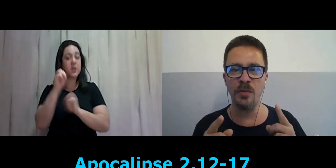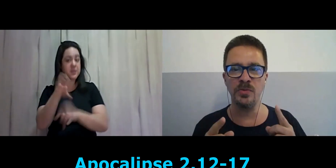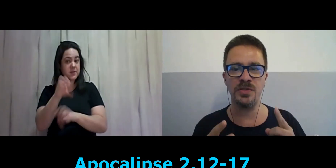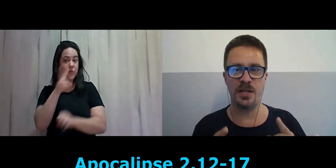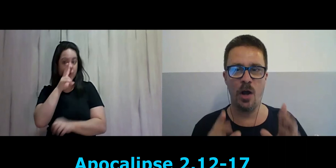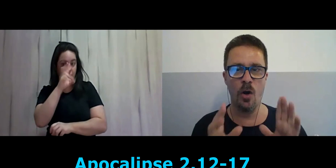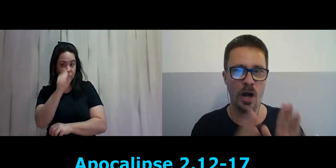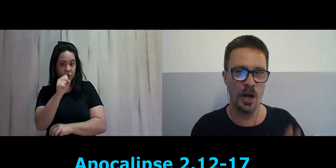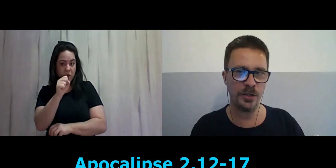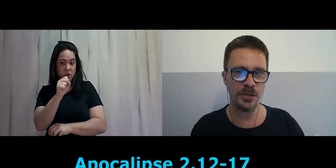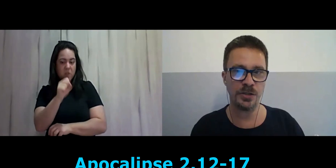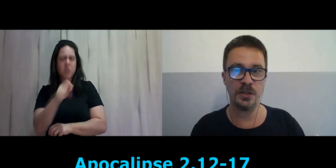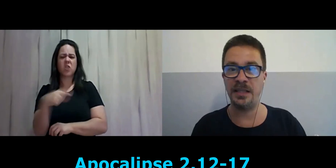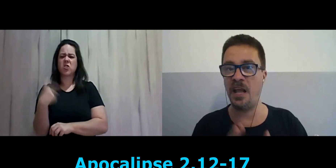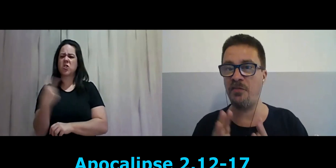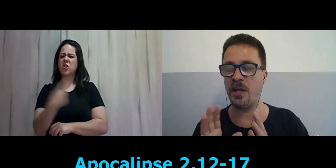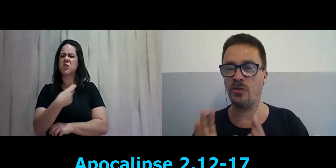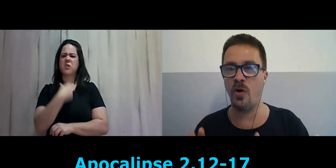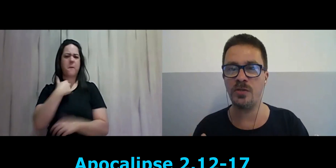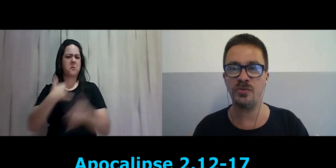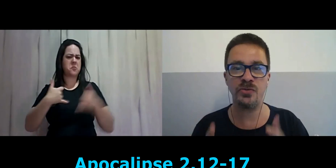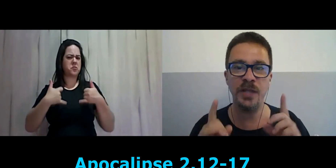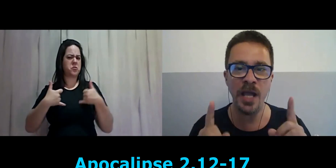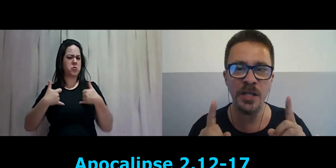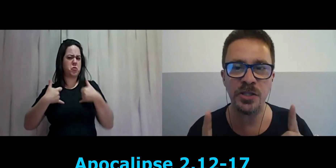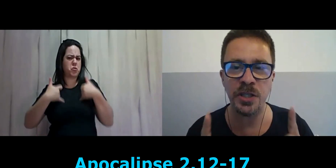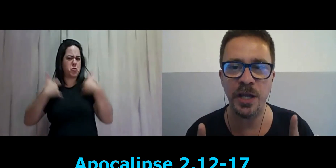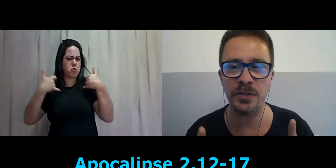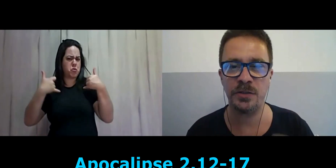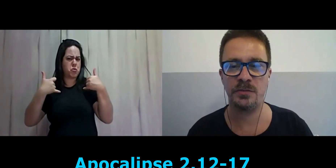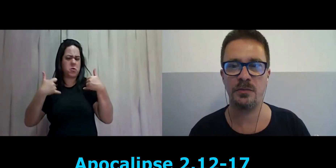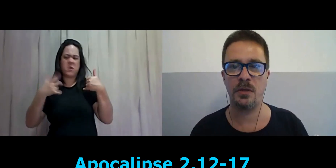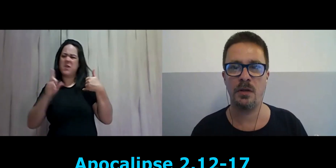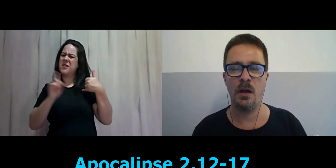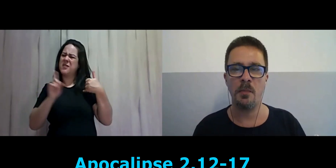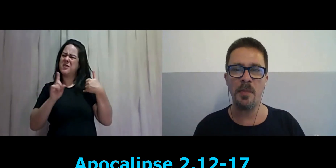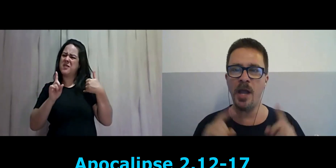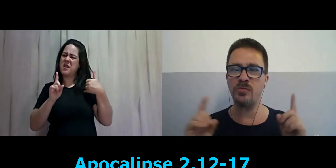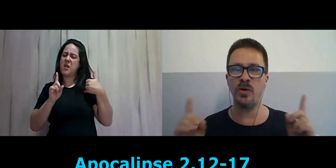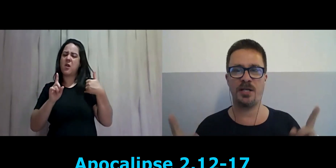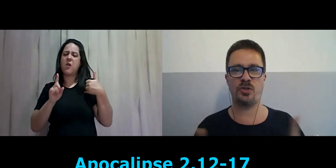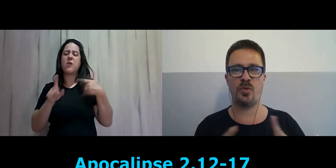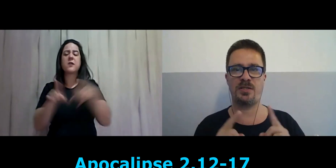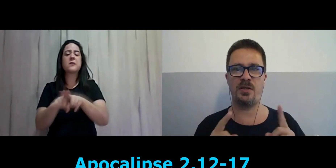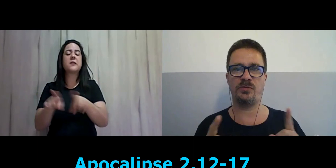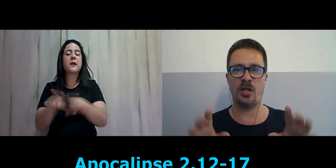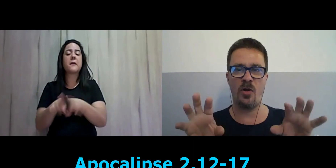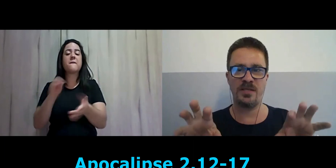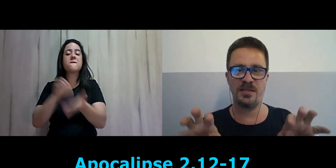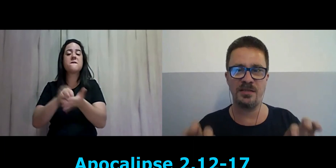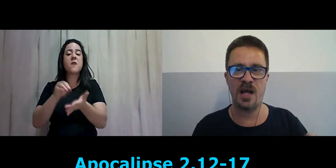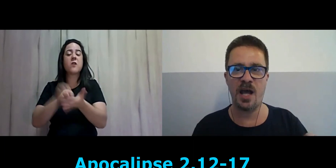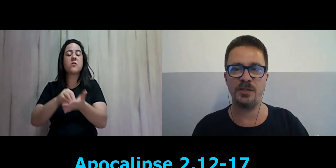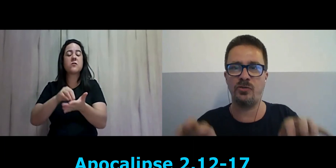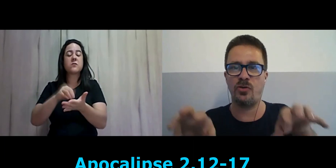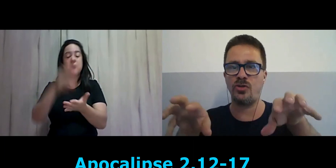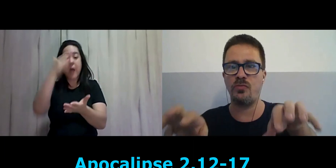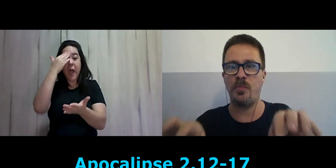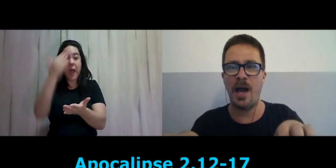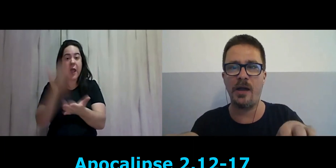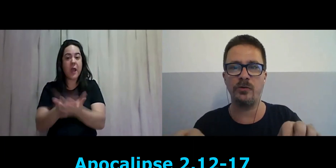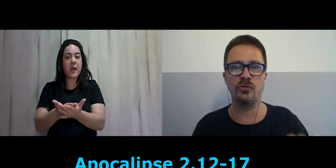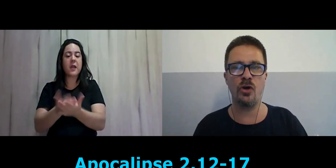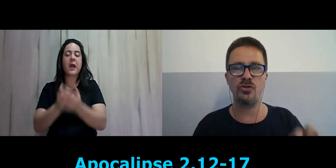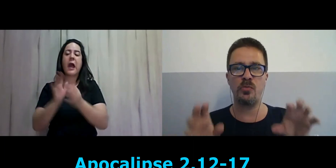Não devemos ser arrogantes, nem vaidosos, nem descrentes. Mesmo que a situação da nossa cidade, do